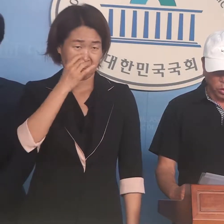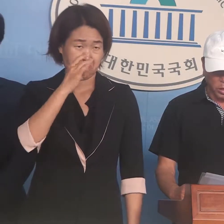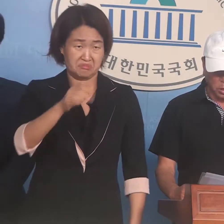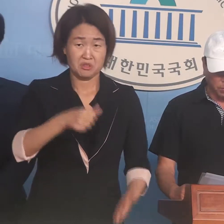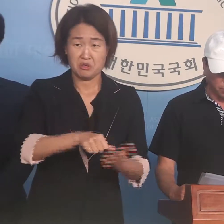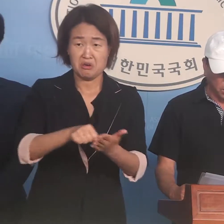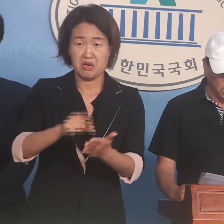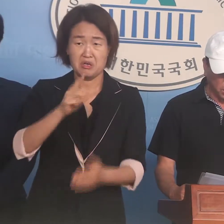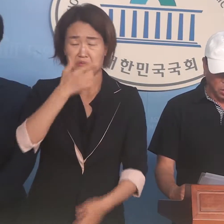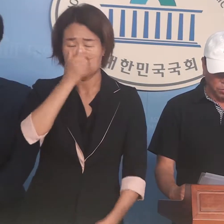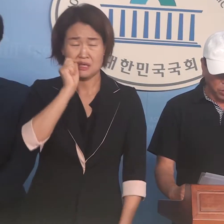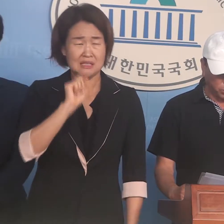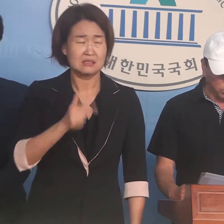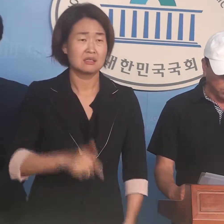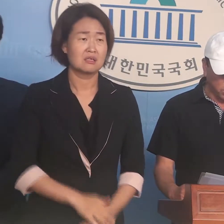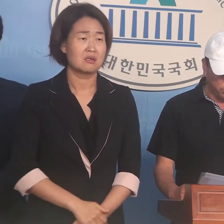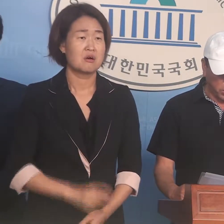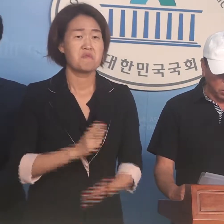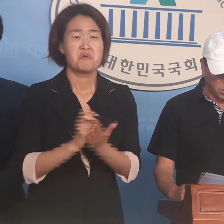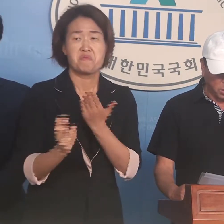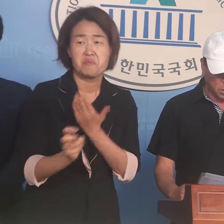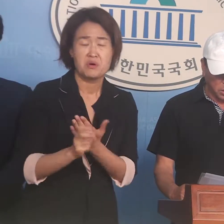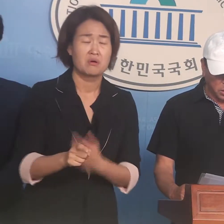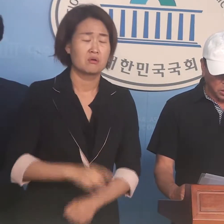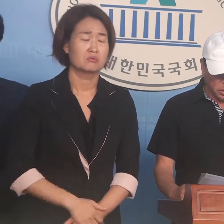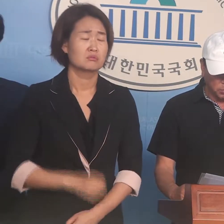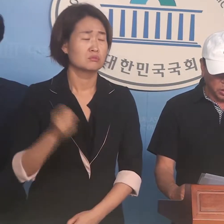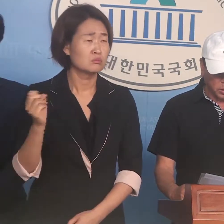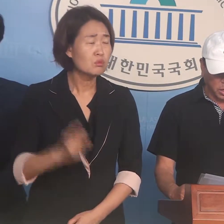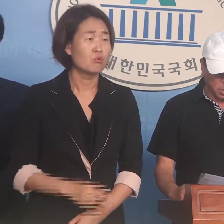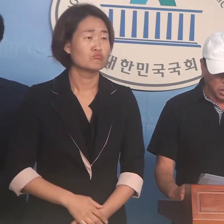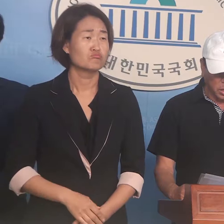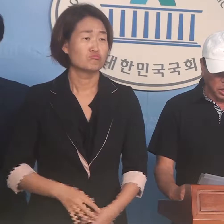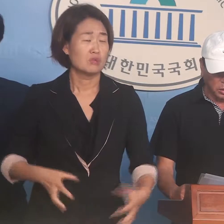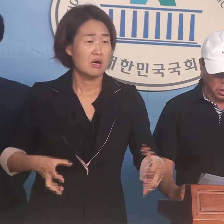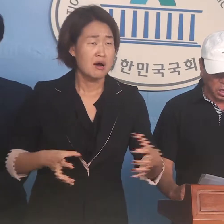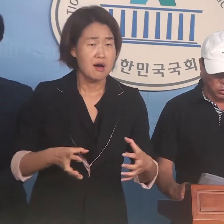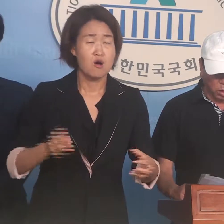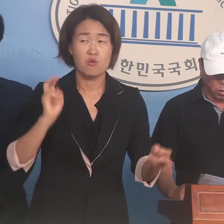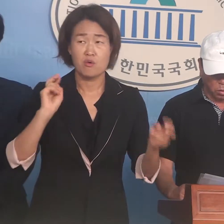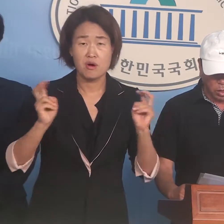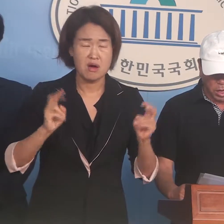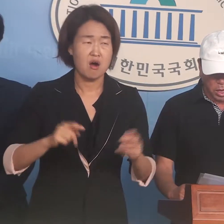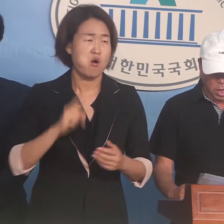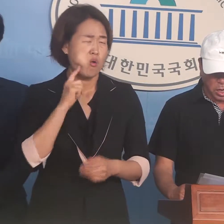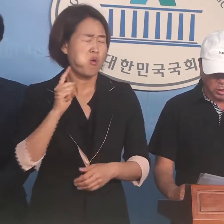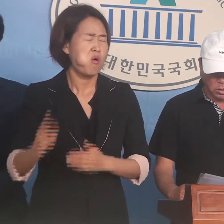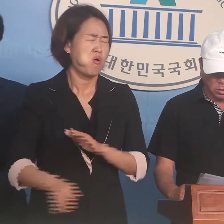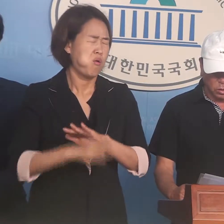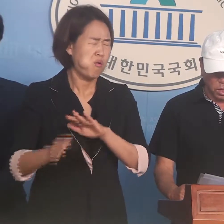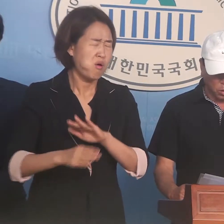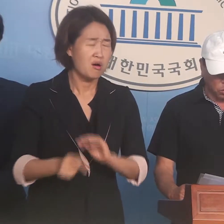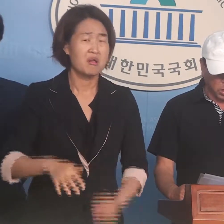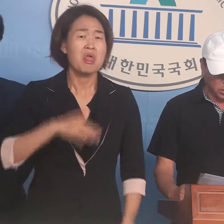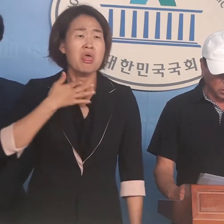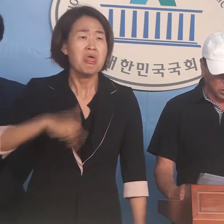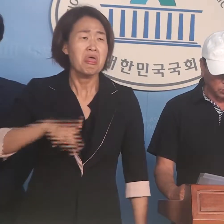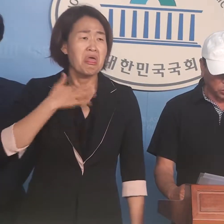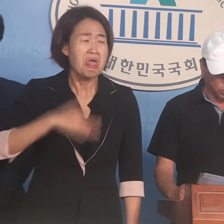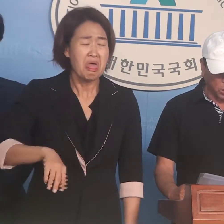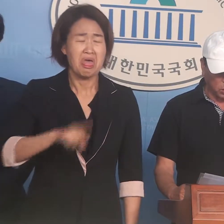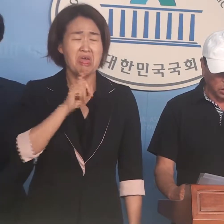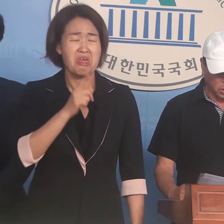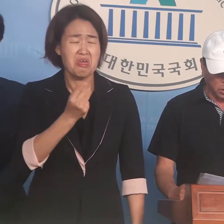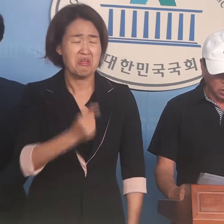것도 부족하여 법 위반 면피를 위하여 협력사의 허위 견적을 강요하고 하지도 않는 내고를 하는